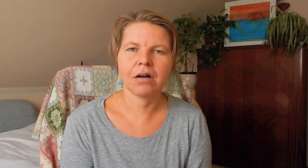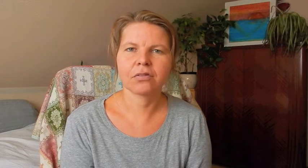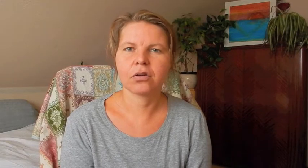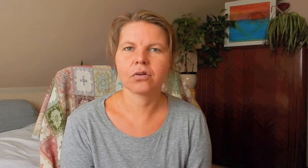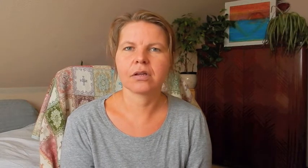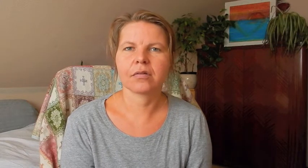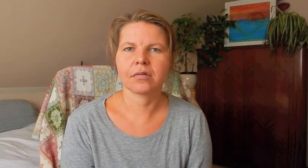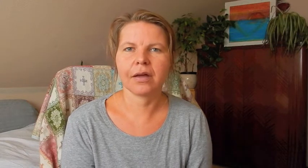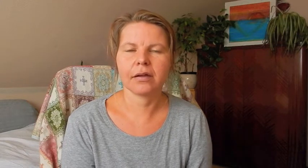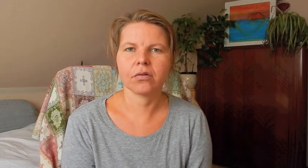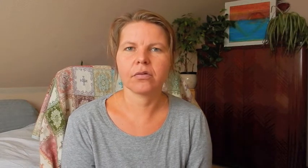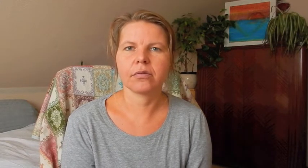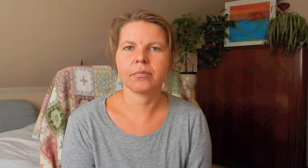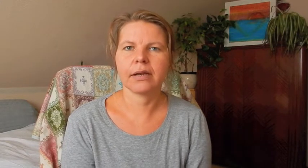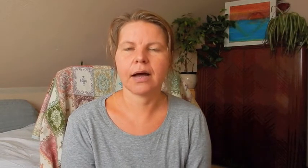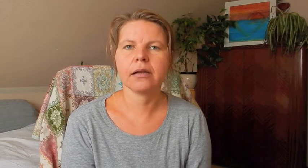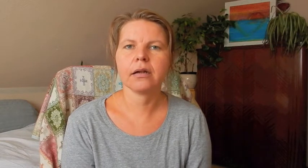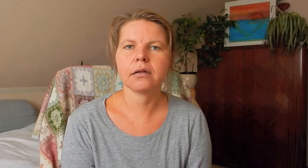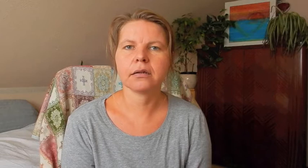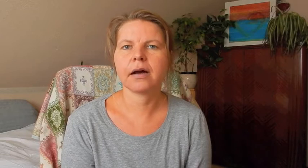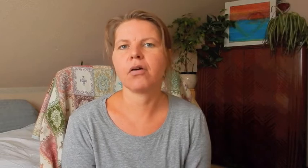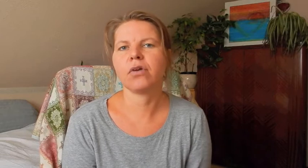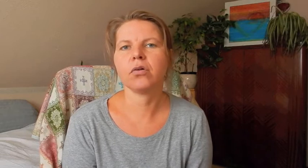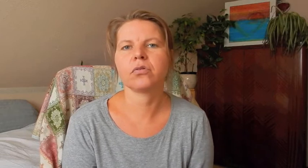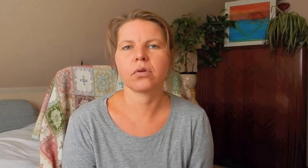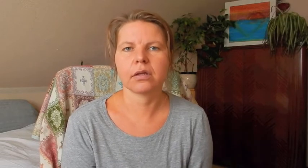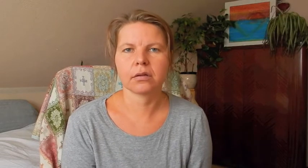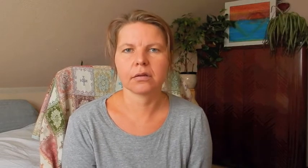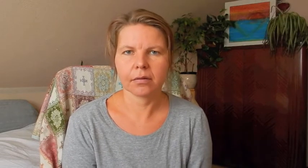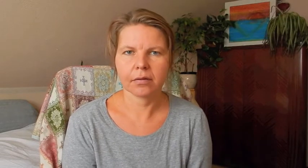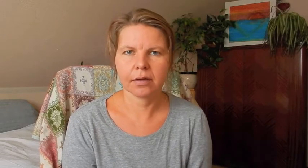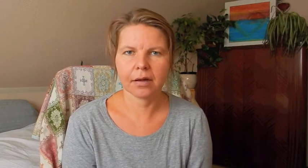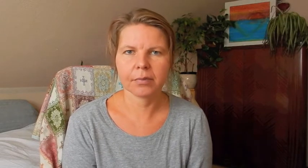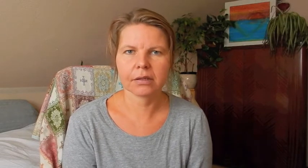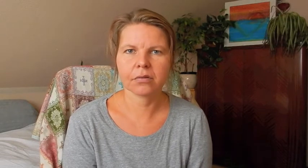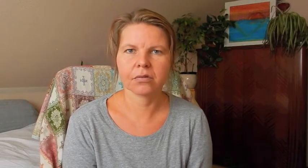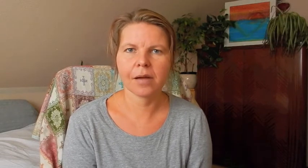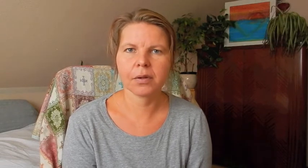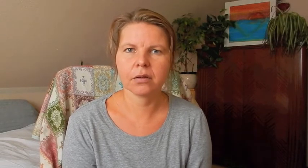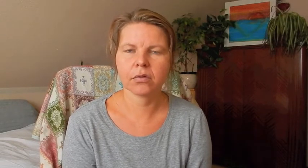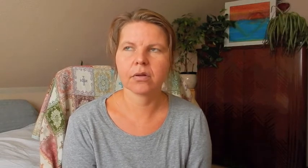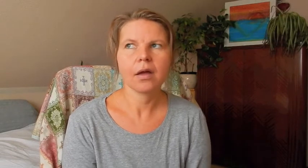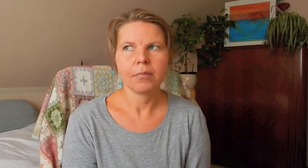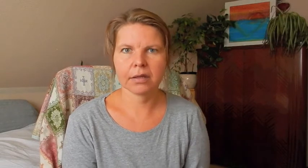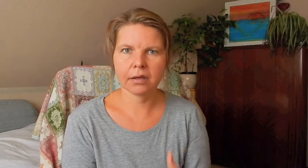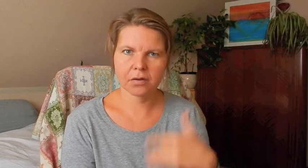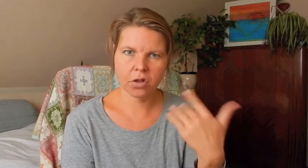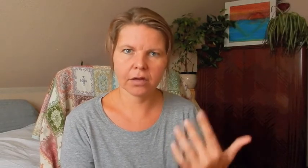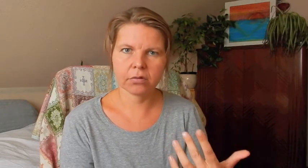Dauerhaft glücklich zu sein und mein Handeln darauf auszurichten, ja, mich zu sammeln und bei jeder Entscheidung, die